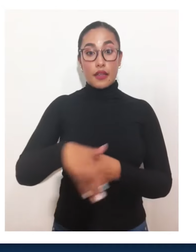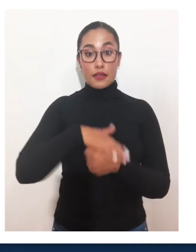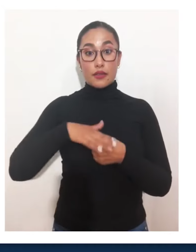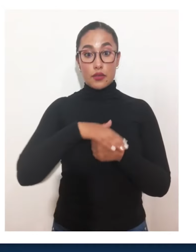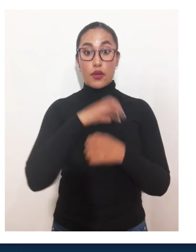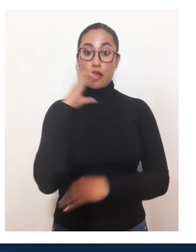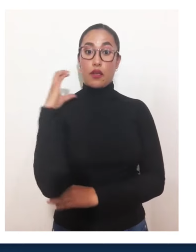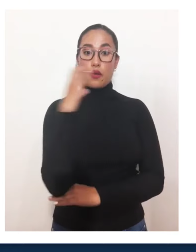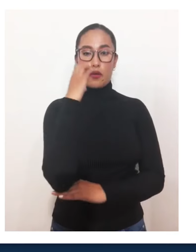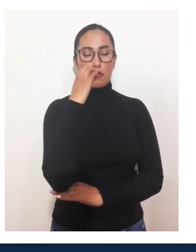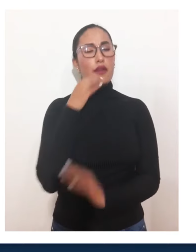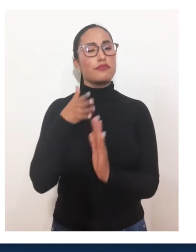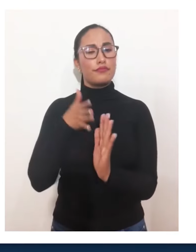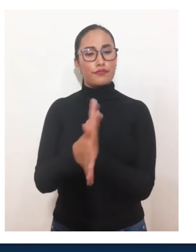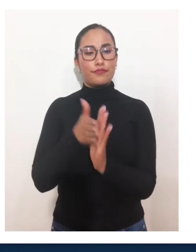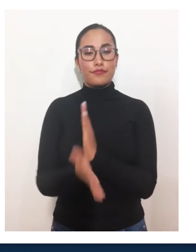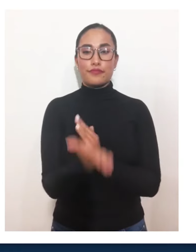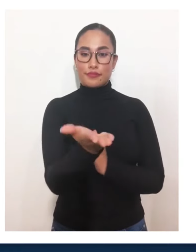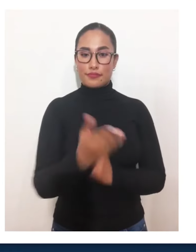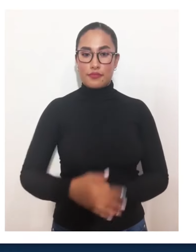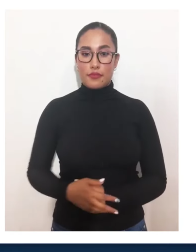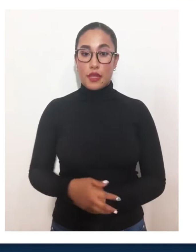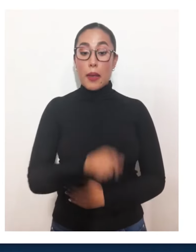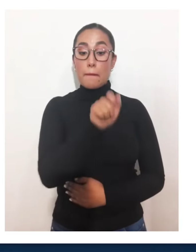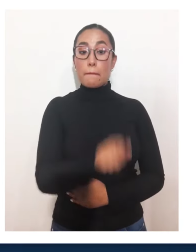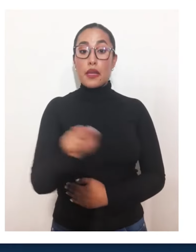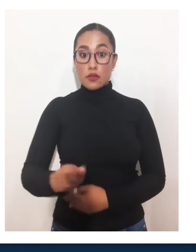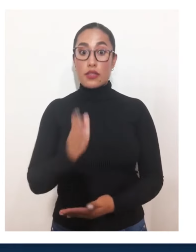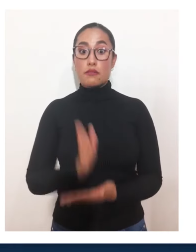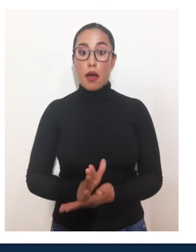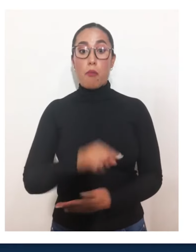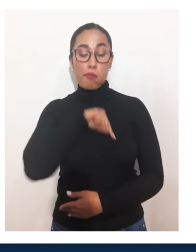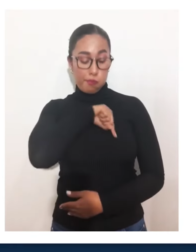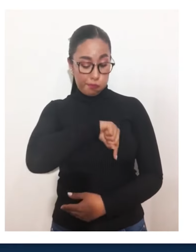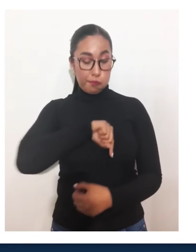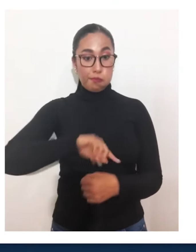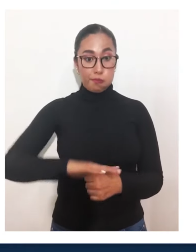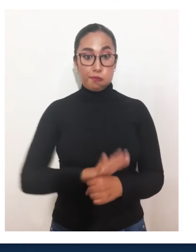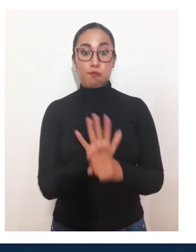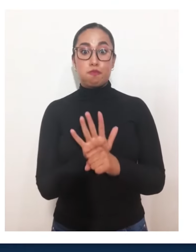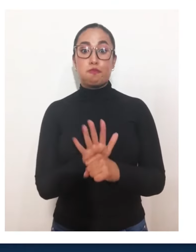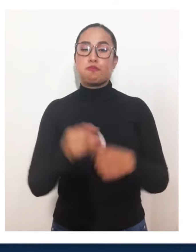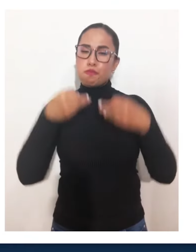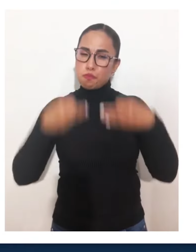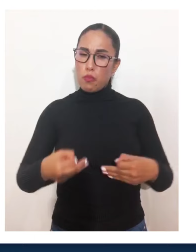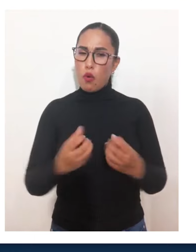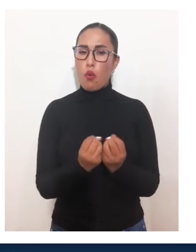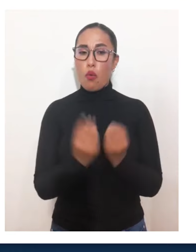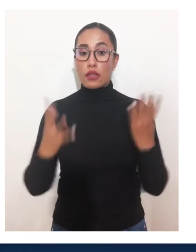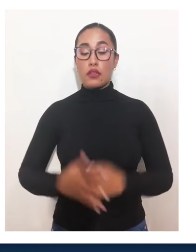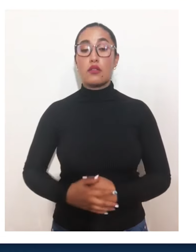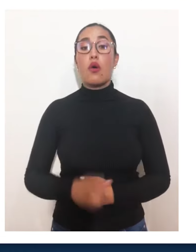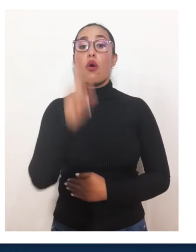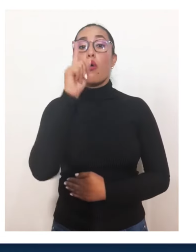La situación en Colombia es la siguiente. Número de casos confirmados,